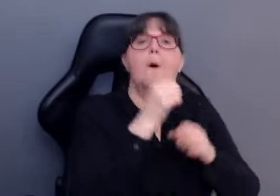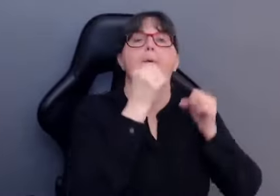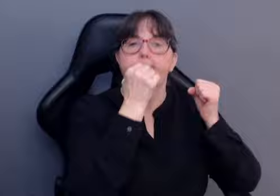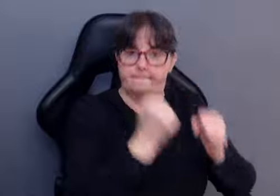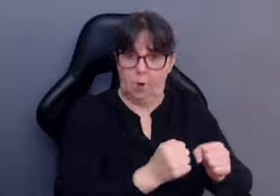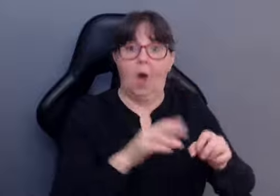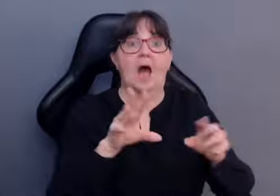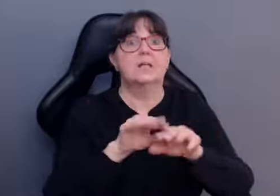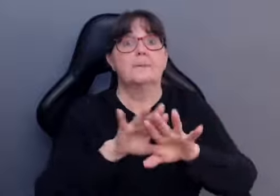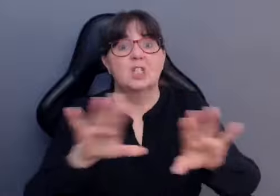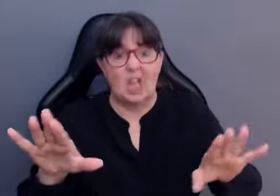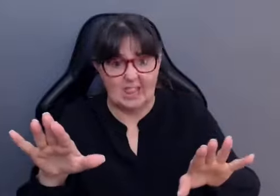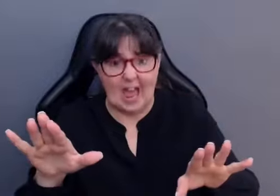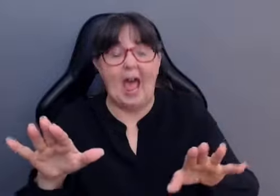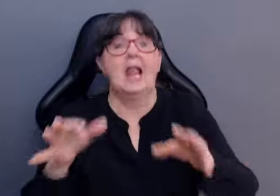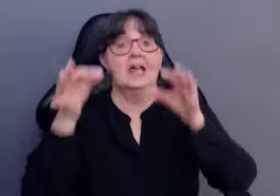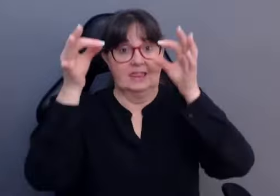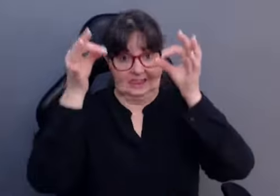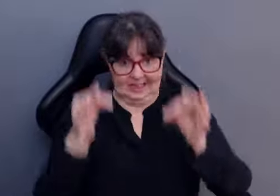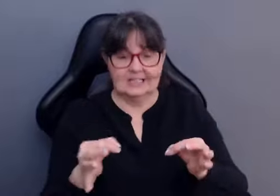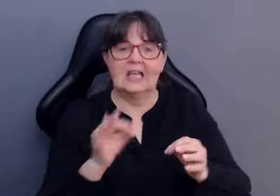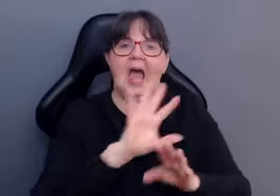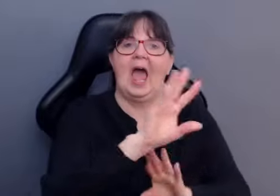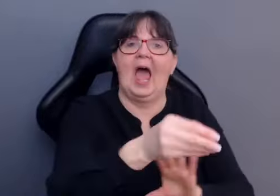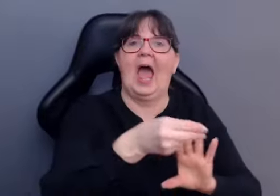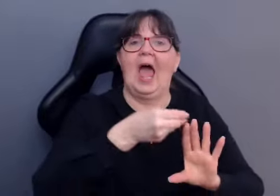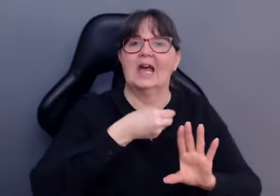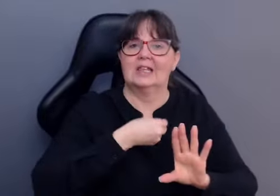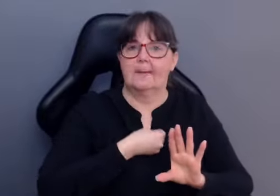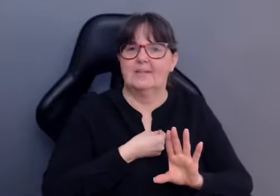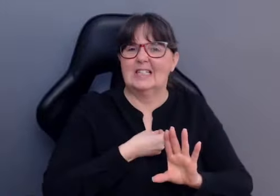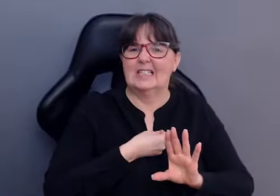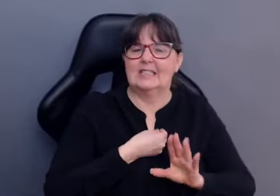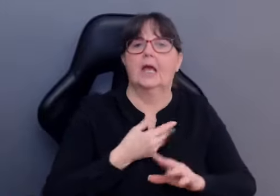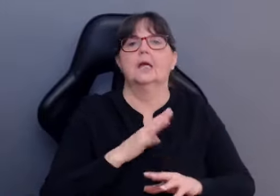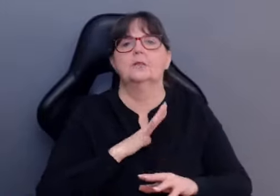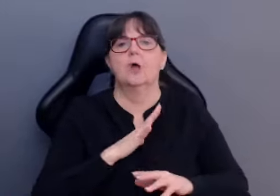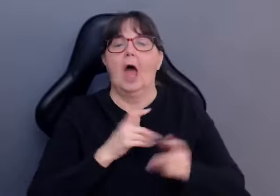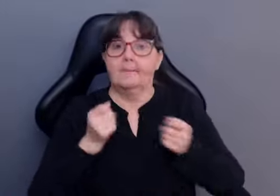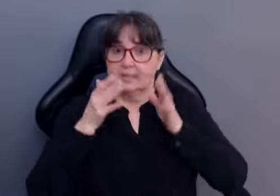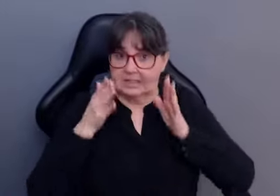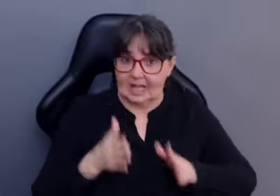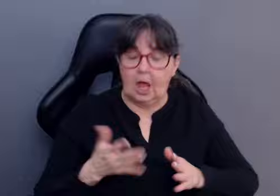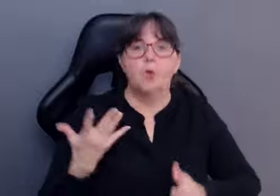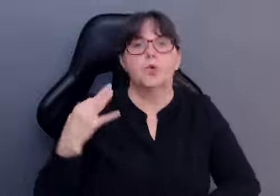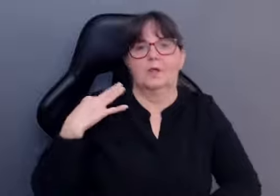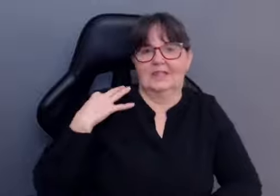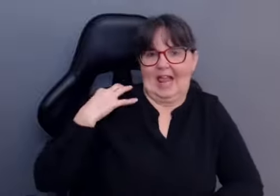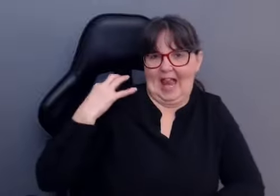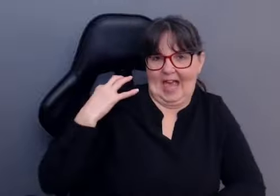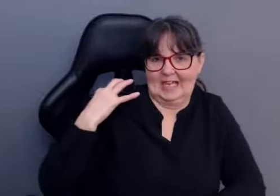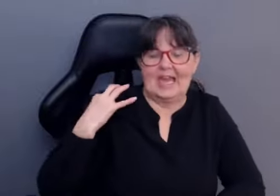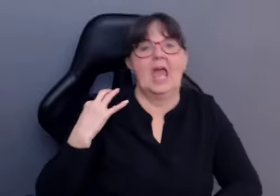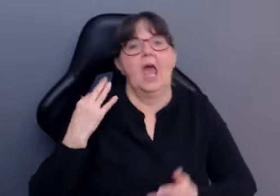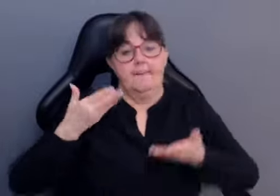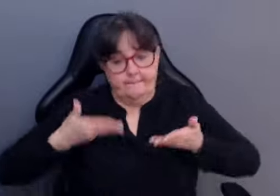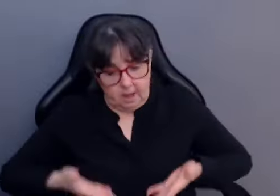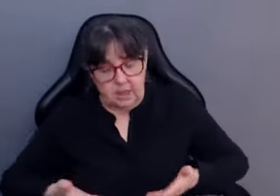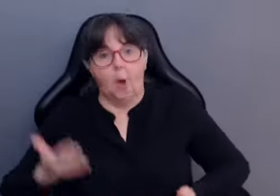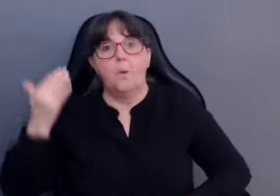l'Assemblée générale, indemniser ses administrateurs ou délégués présents ou passés de